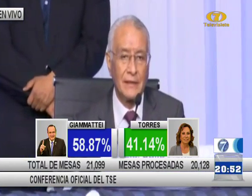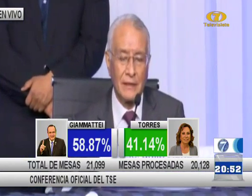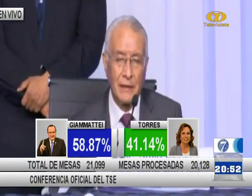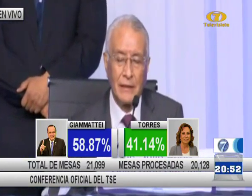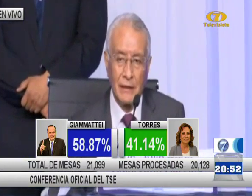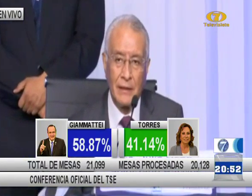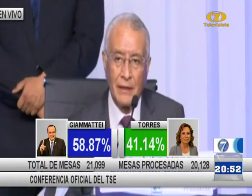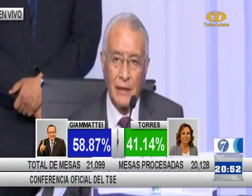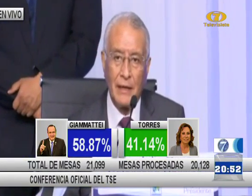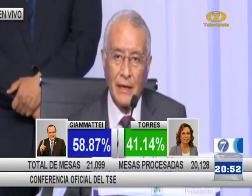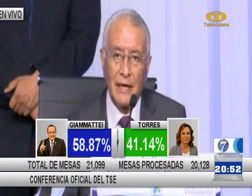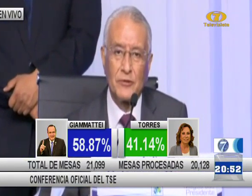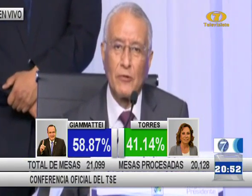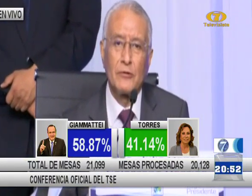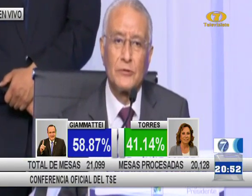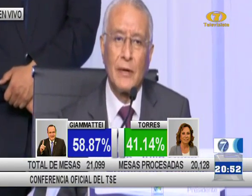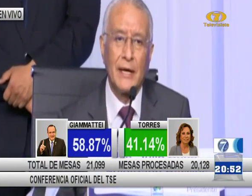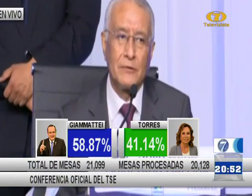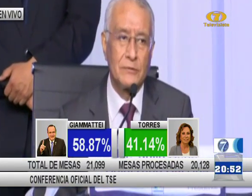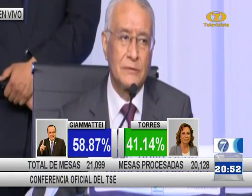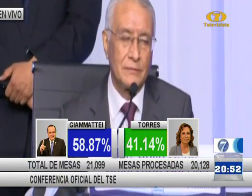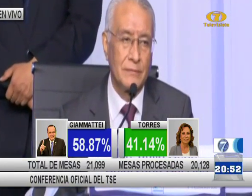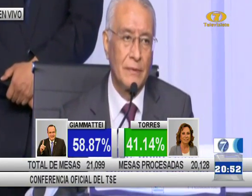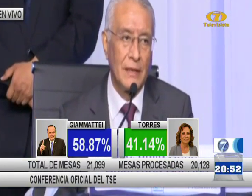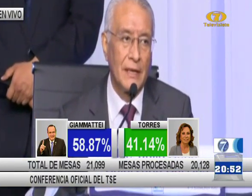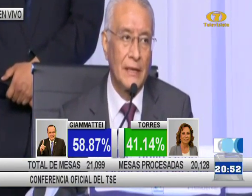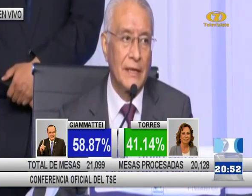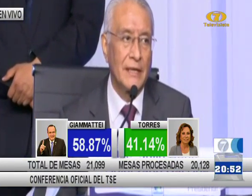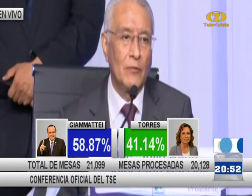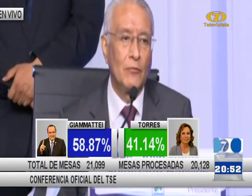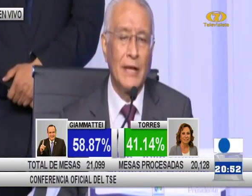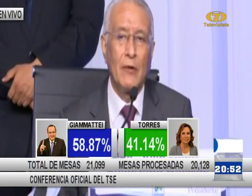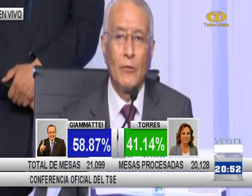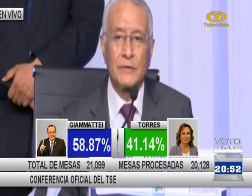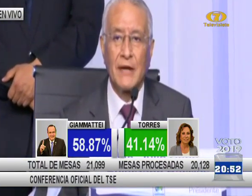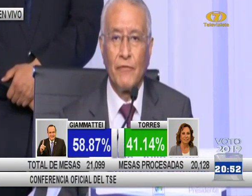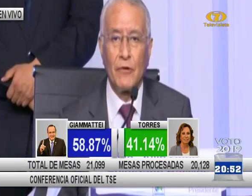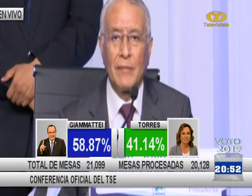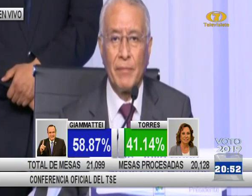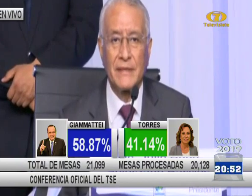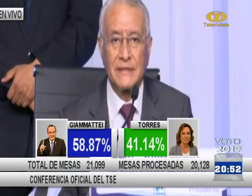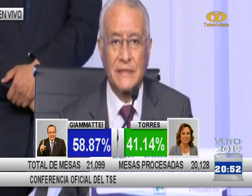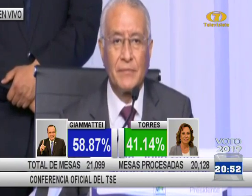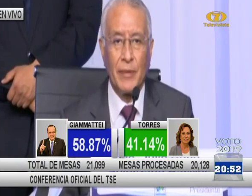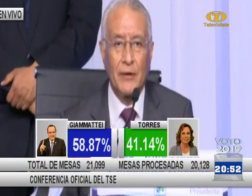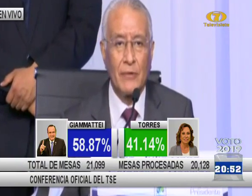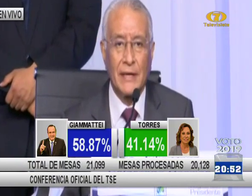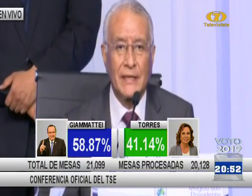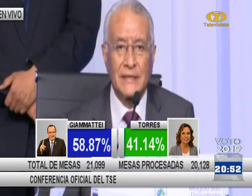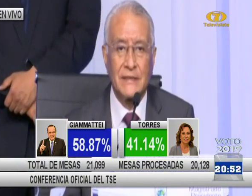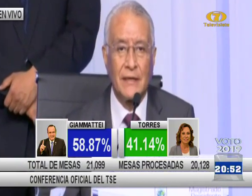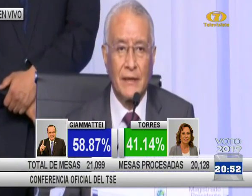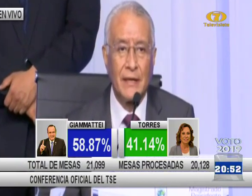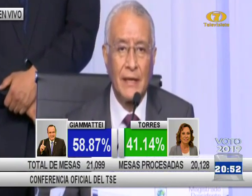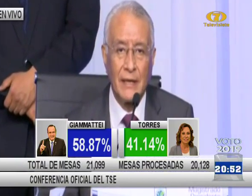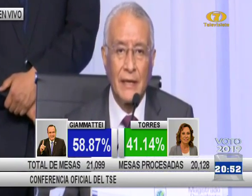agradece a todos los ciudadanos que de una u otra forma participaron